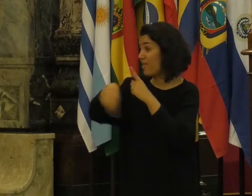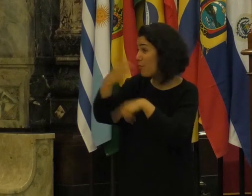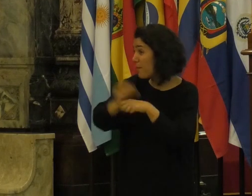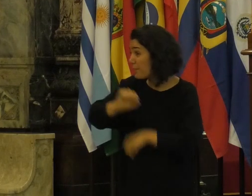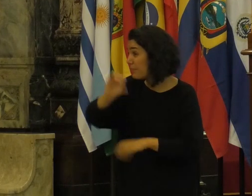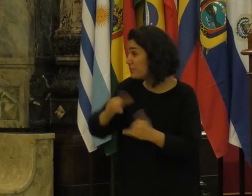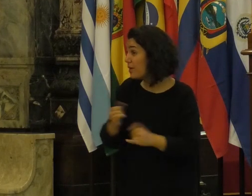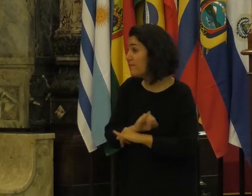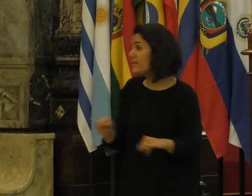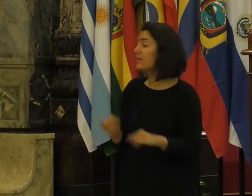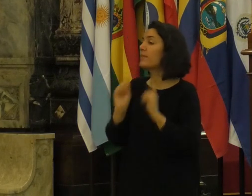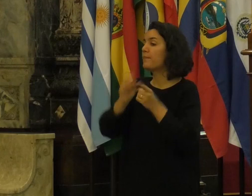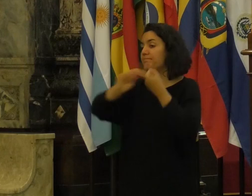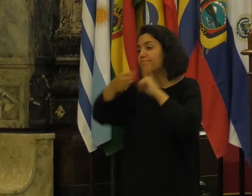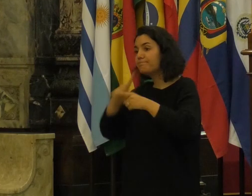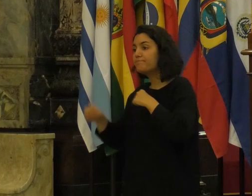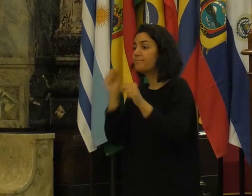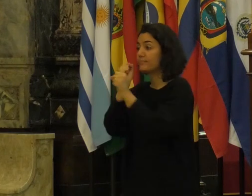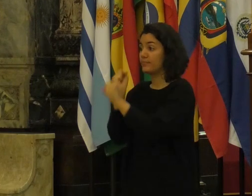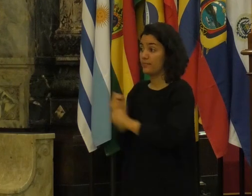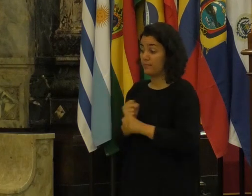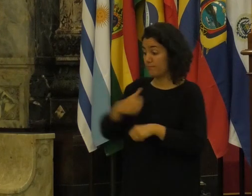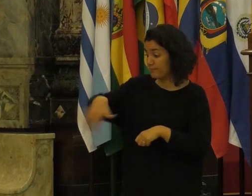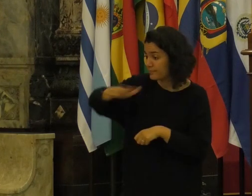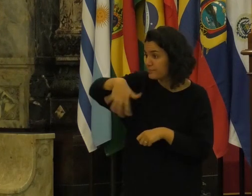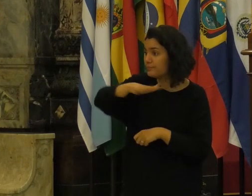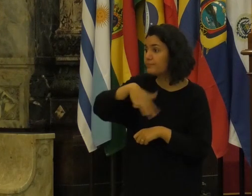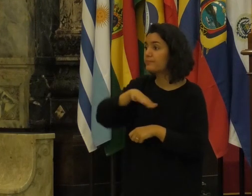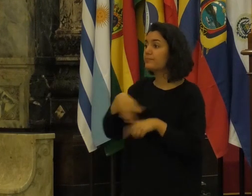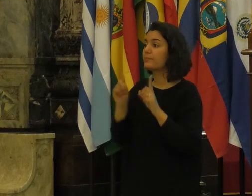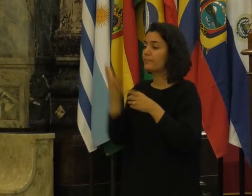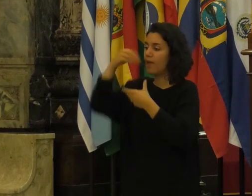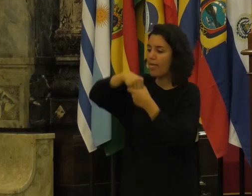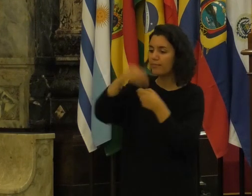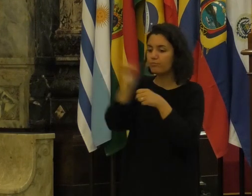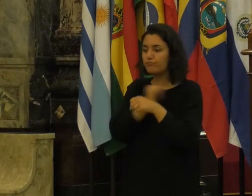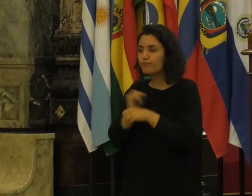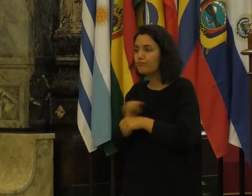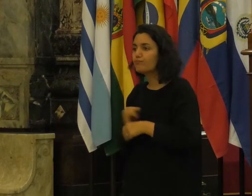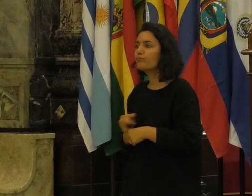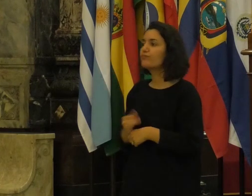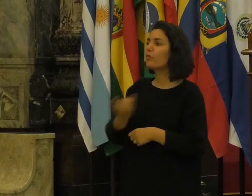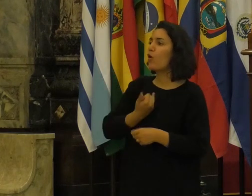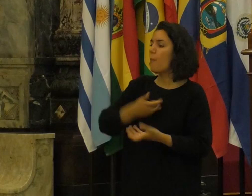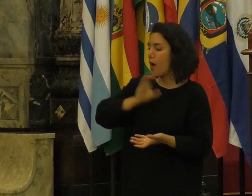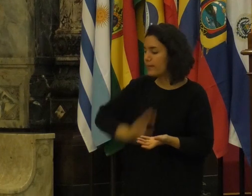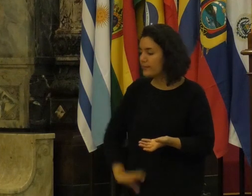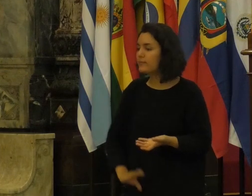vincularlo con el trabajo, ocupar escenarios institucionales, definir perfiles